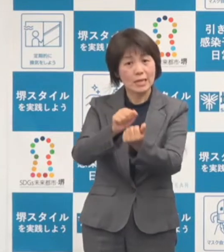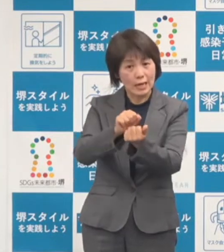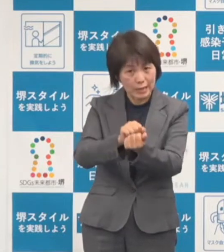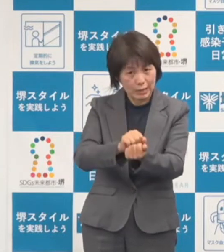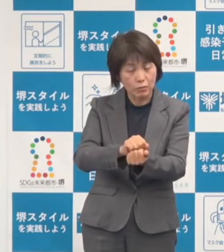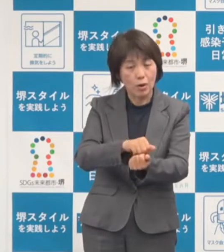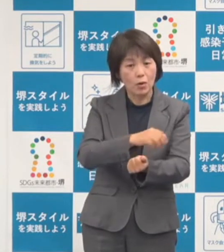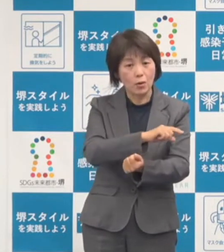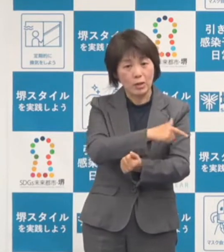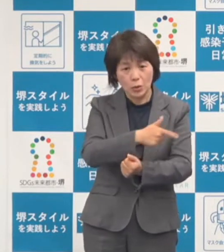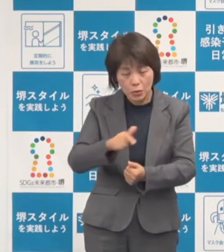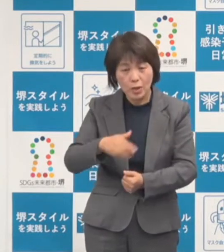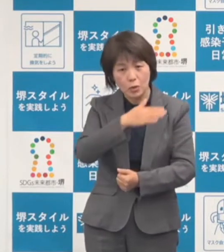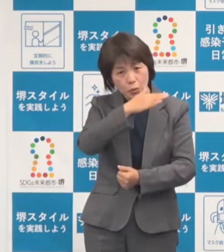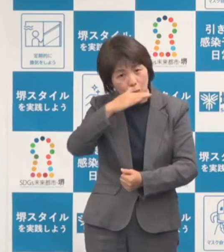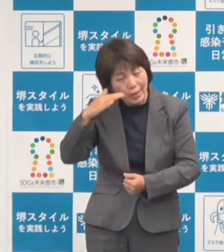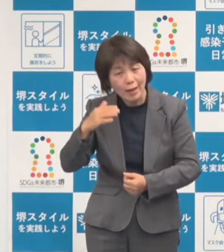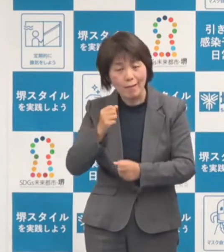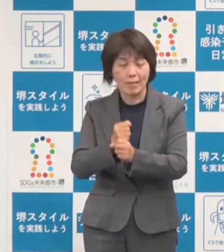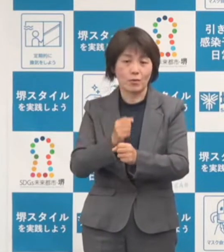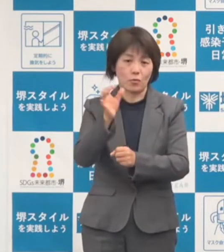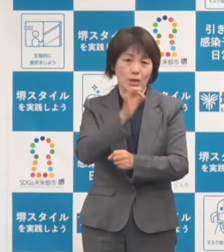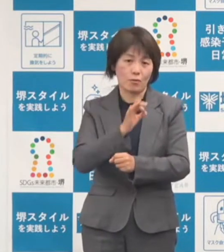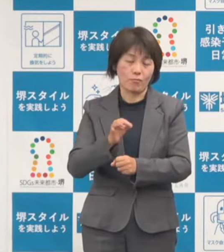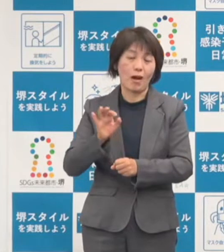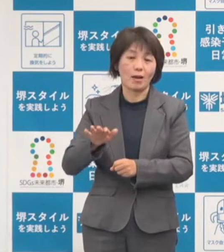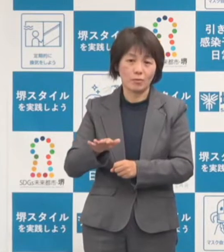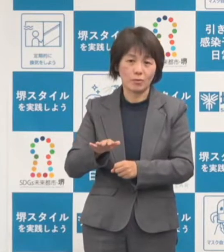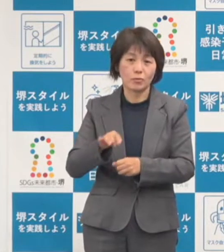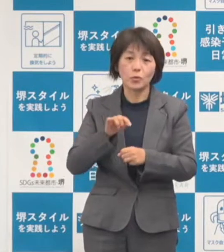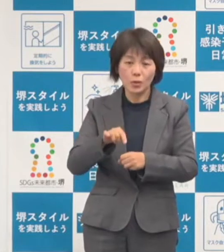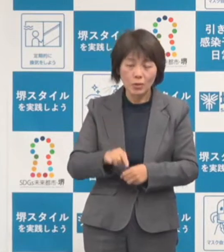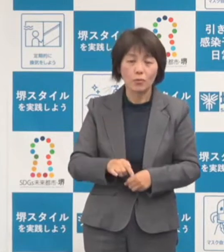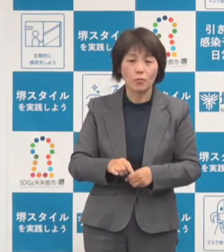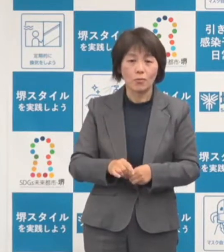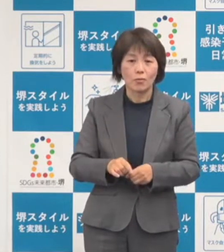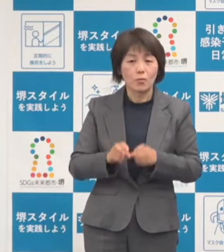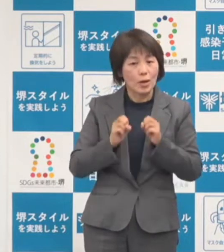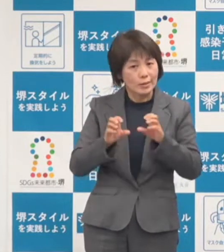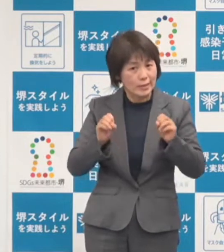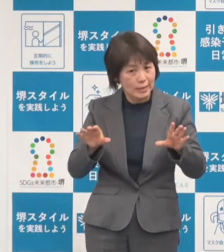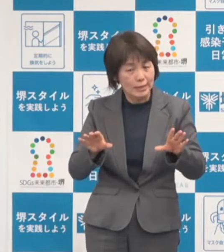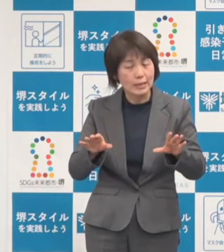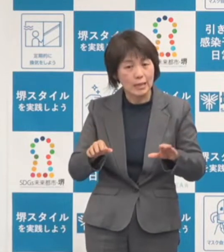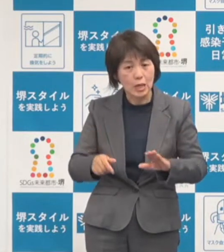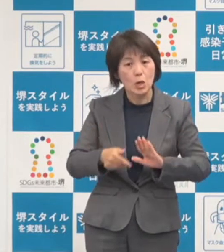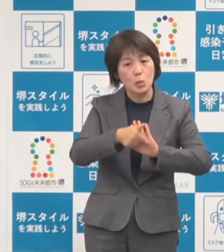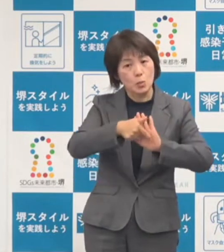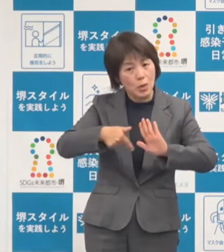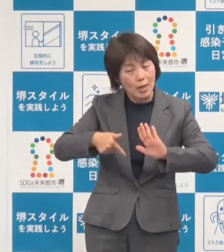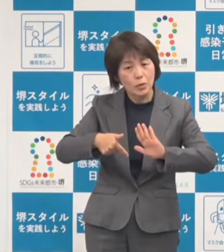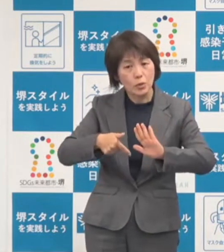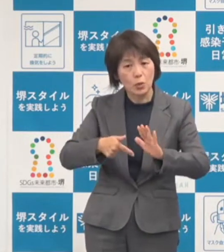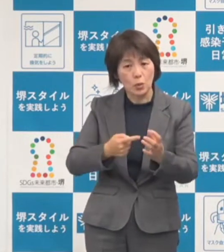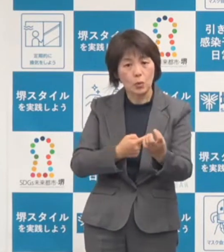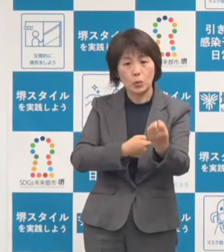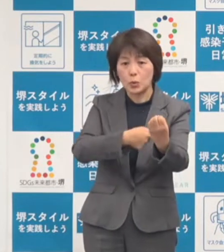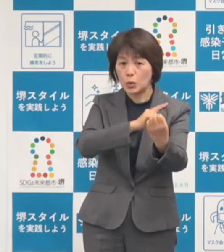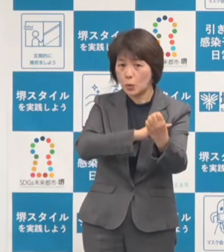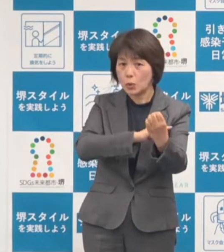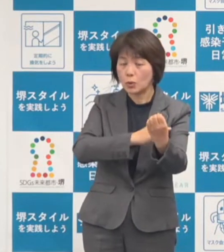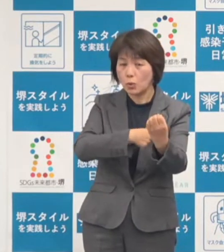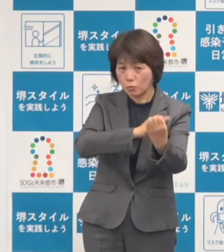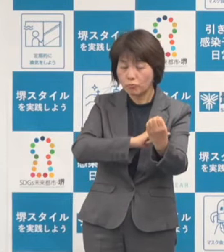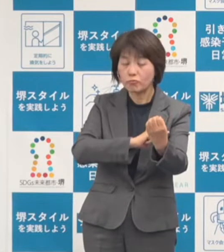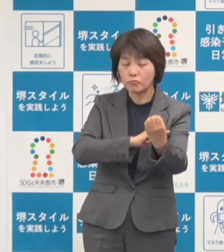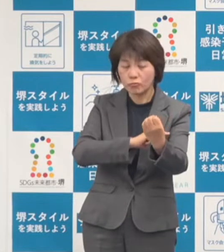優れた伝統産業品がございますので、発信を注力をしながらブランド化価値を発信をしていきたいと